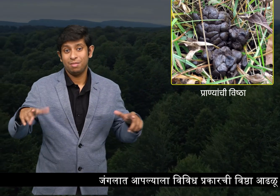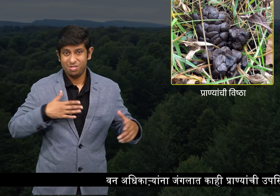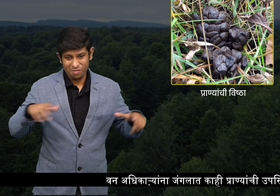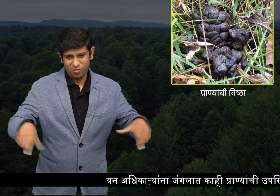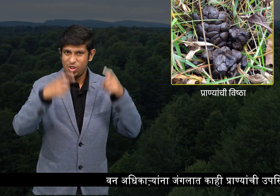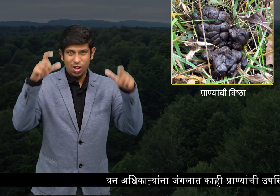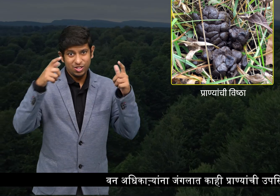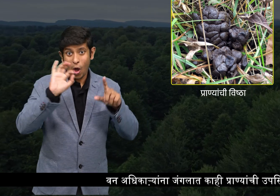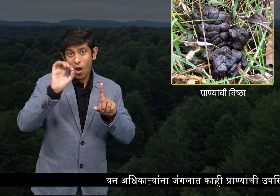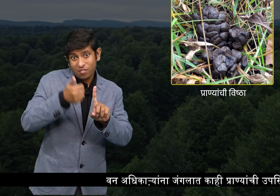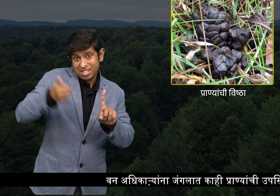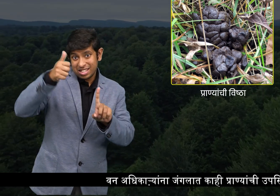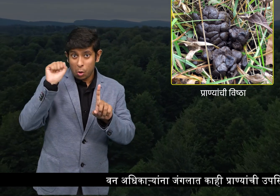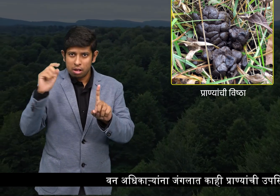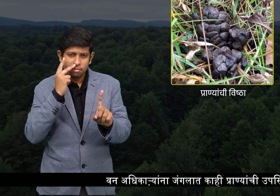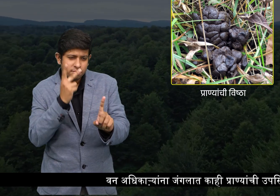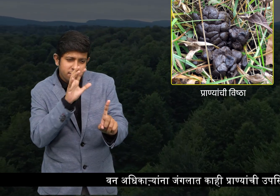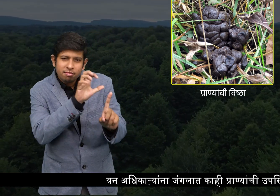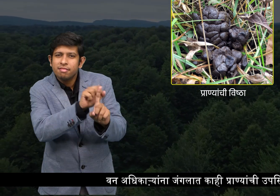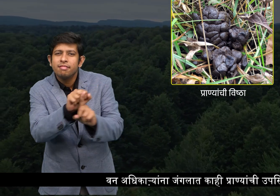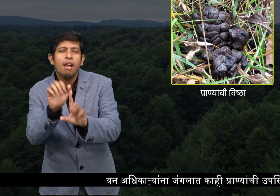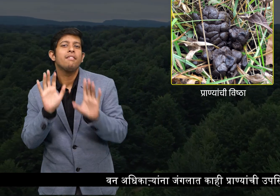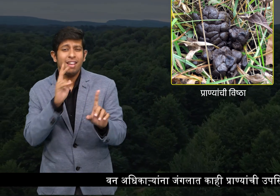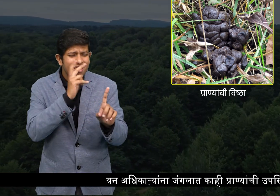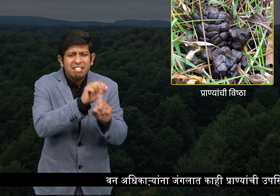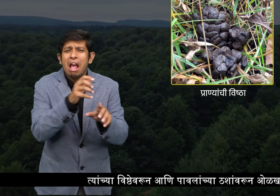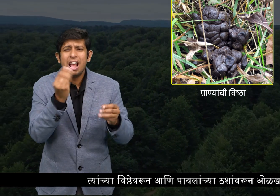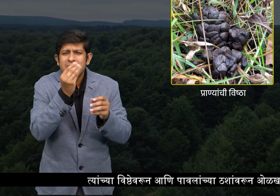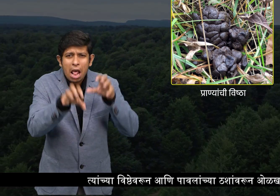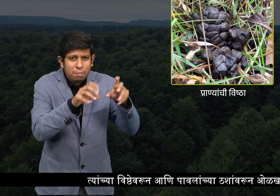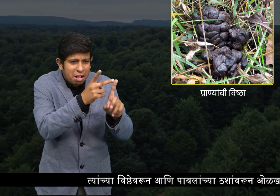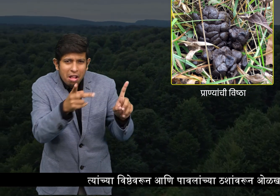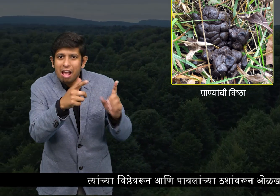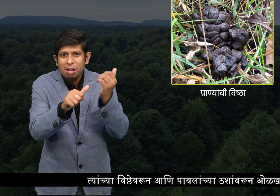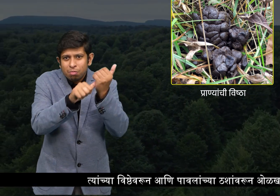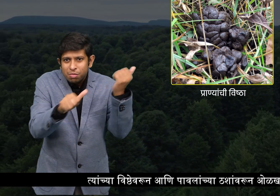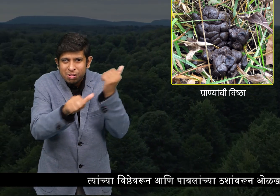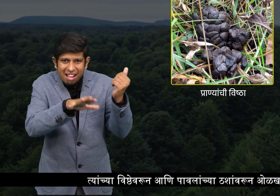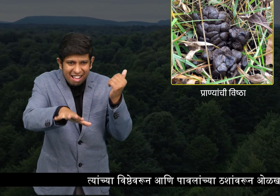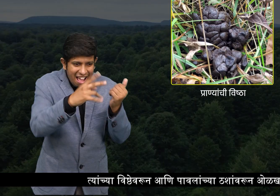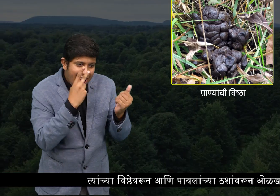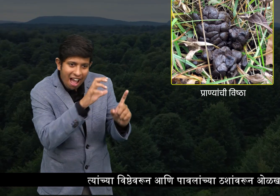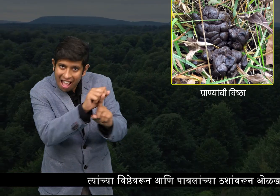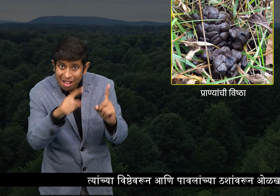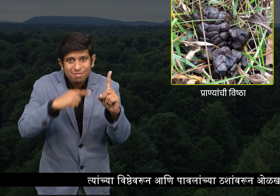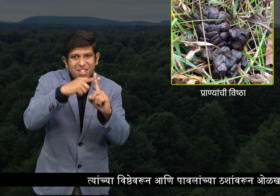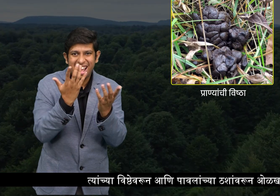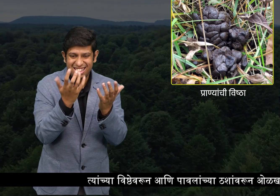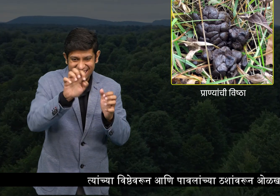वन अधिकाऱ्याने जंगलात काही प्राण्यांची उपस्थिती त्यांच्या विष्ठेवरून आणि पावलांच्या ठशावरून ओळखता